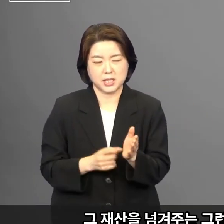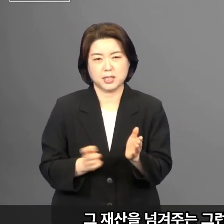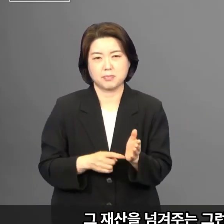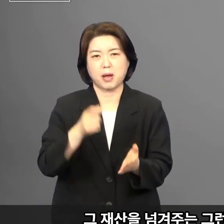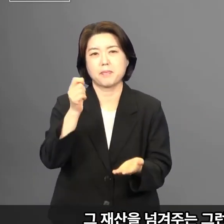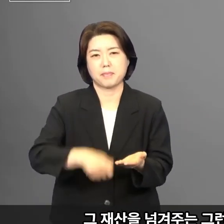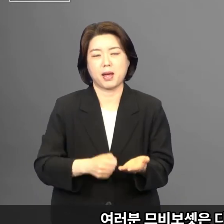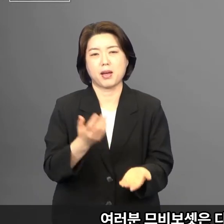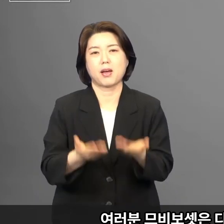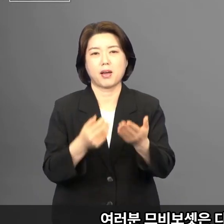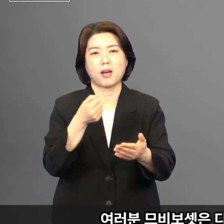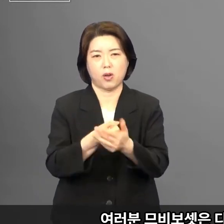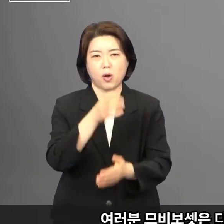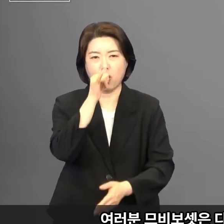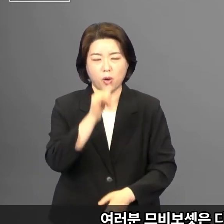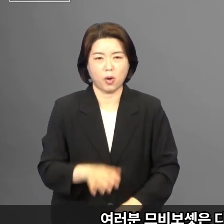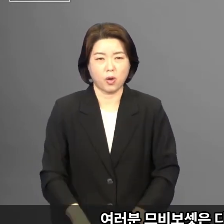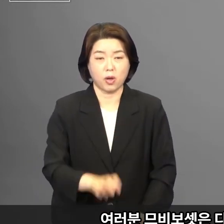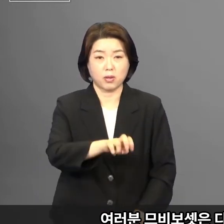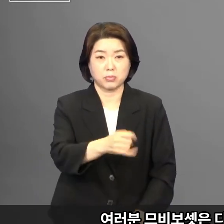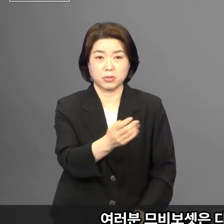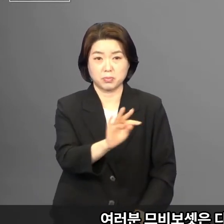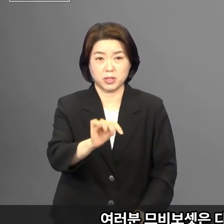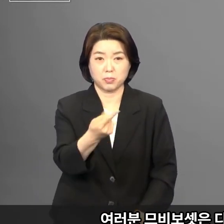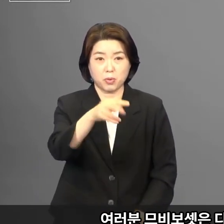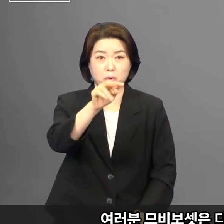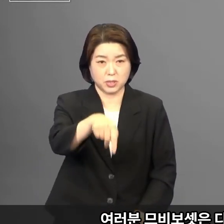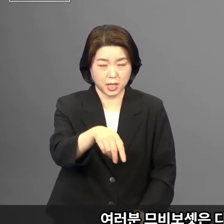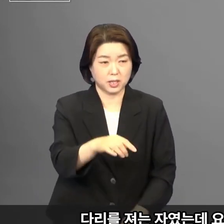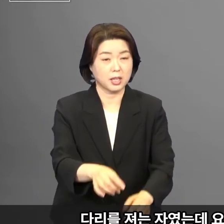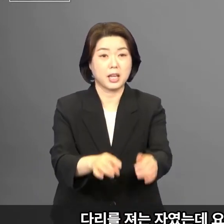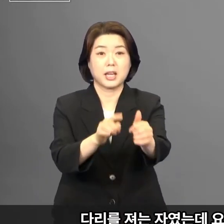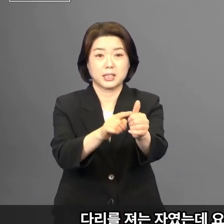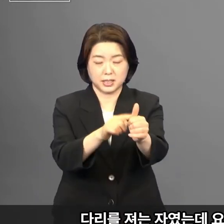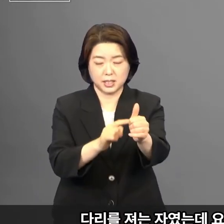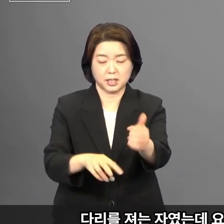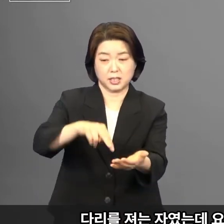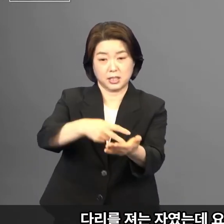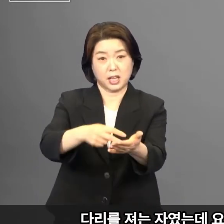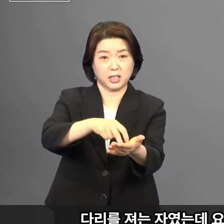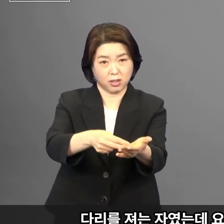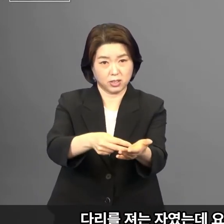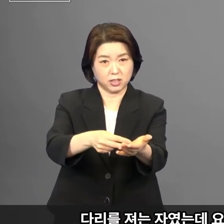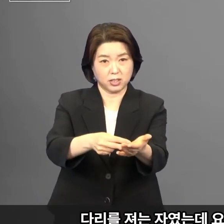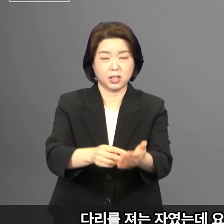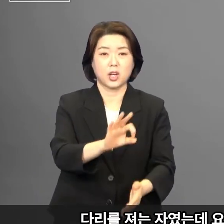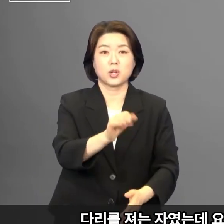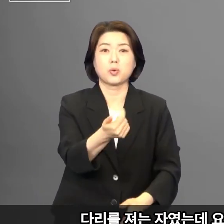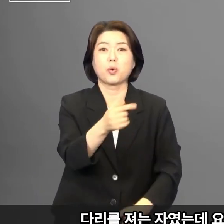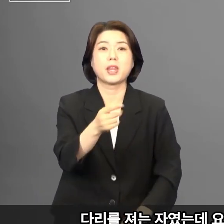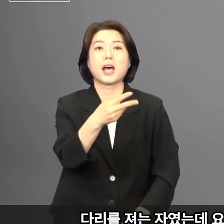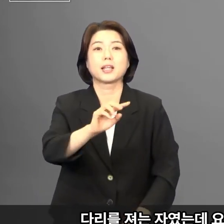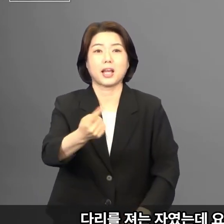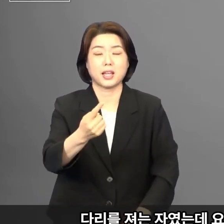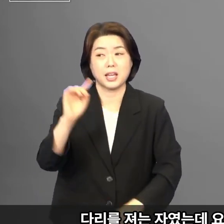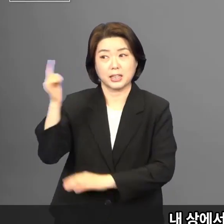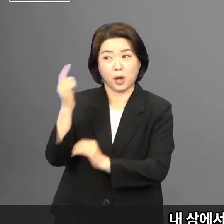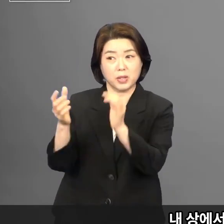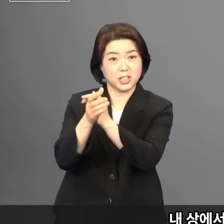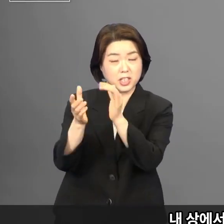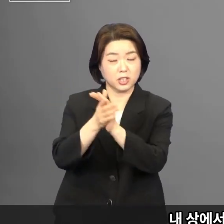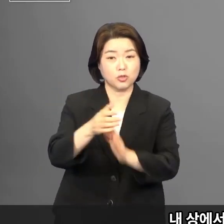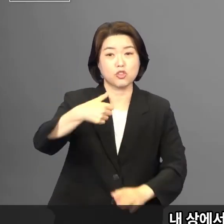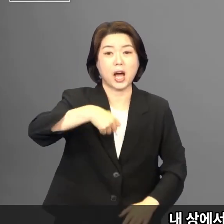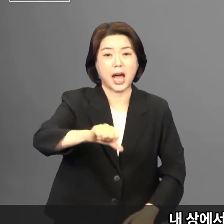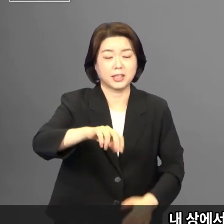판결을 내리게 됩니다. 여러분, 무비보셋은 다윗에게 은혜를 입은 자예요. 다리를 저는 자였는데 유나단의 아들이라는 이름만으로